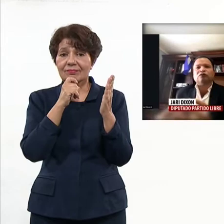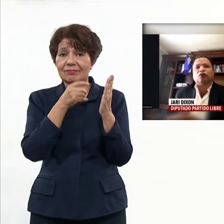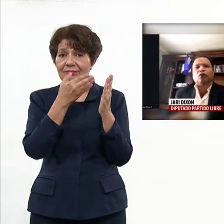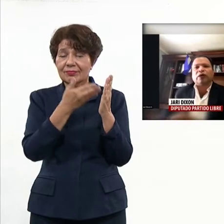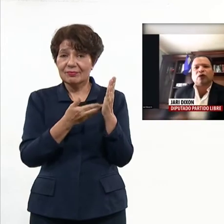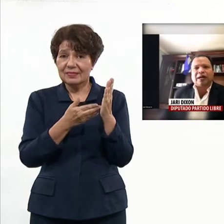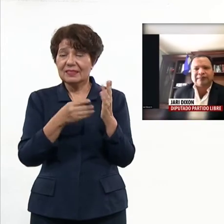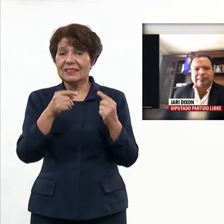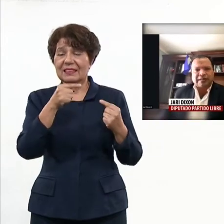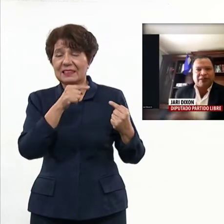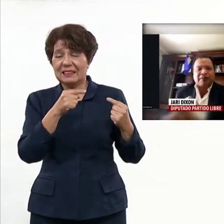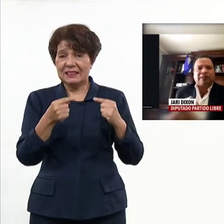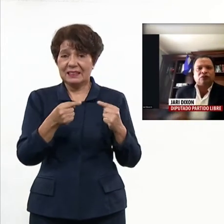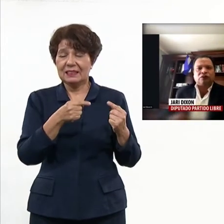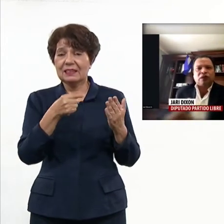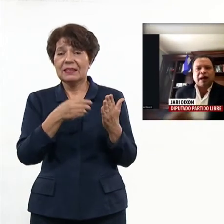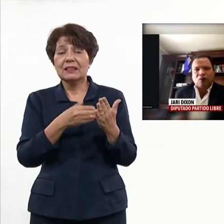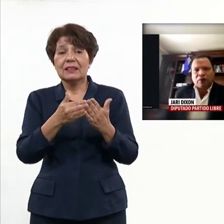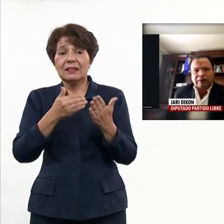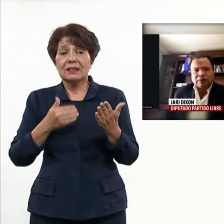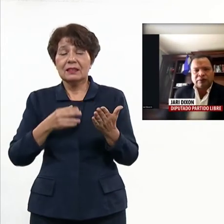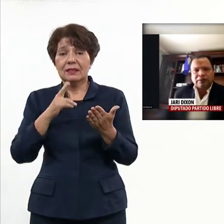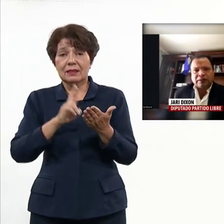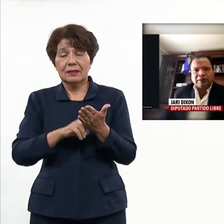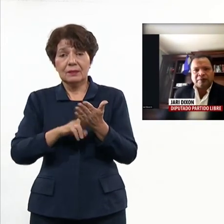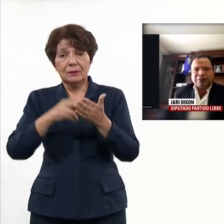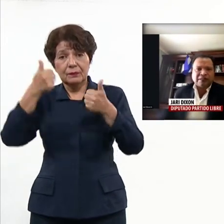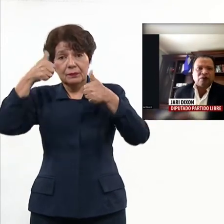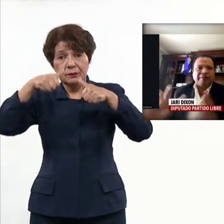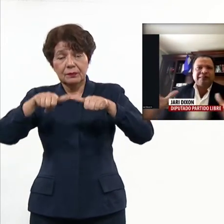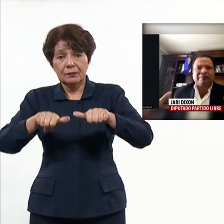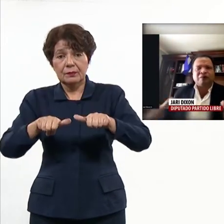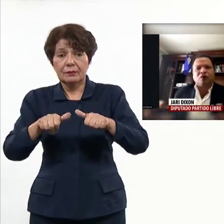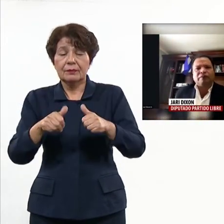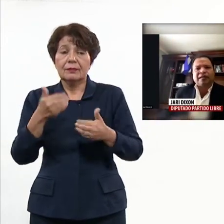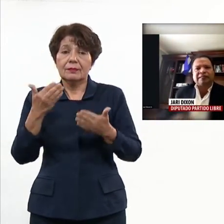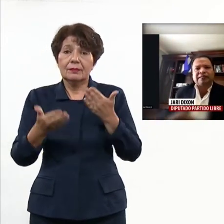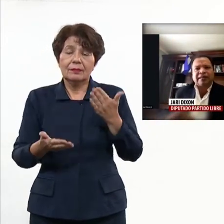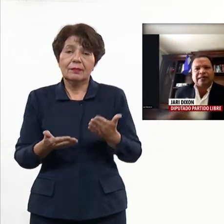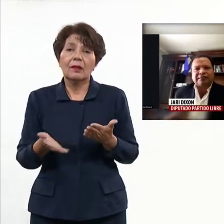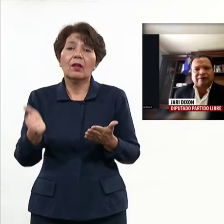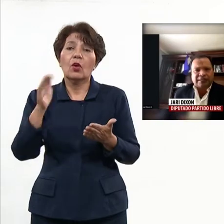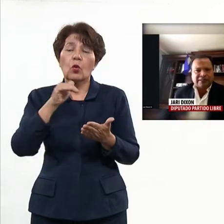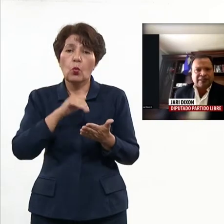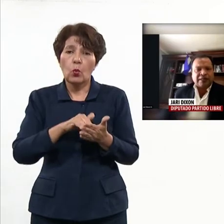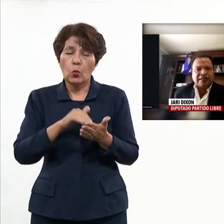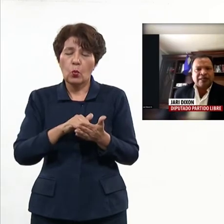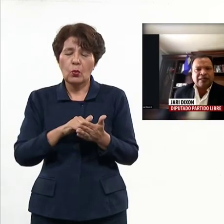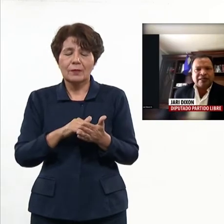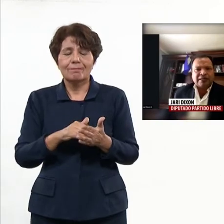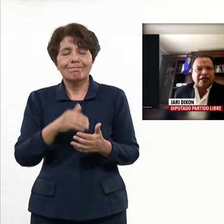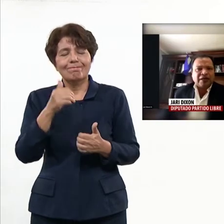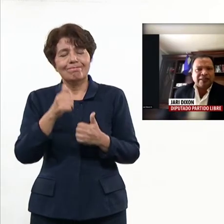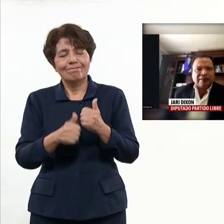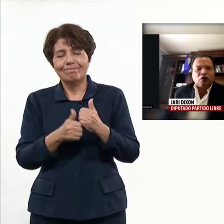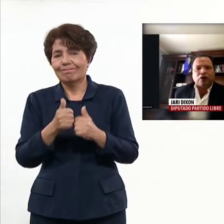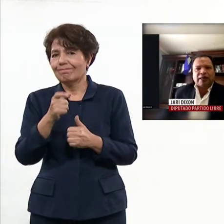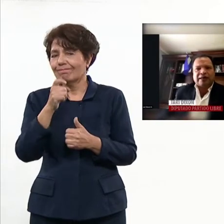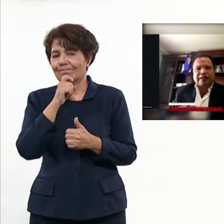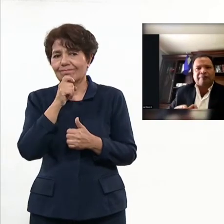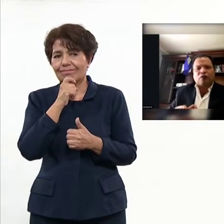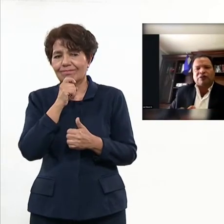conflictos uno antes de la firma del acuerdo pues seguramente vamos a volver a entrar a ese bache de